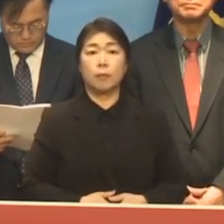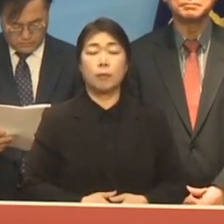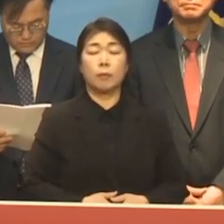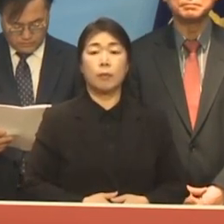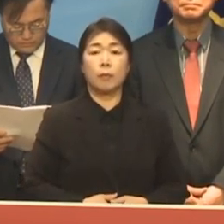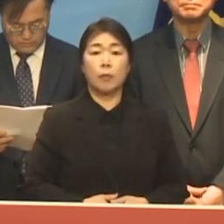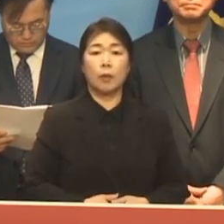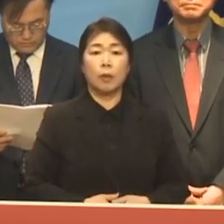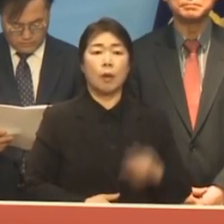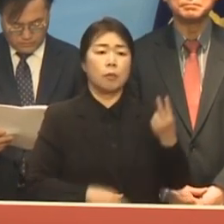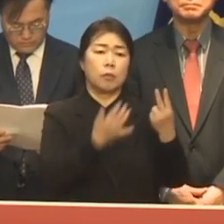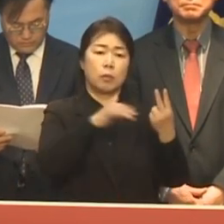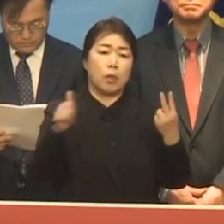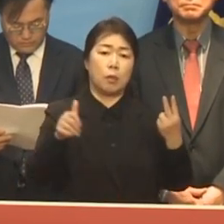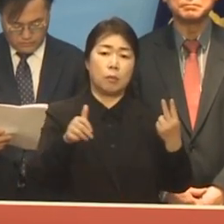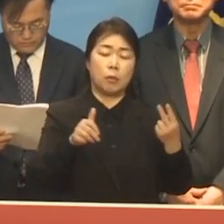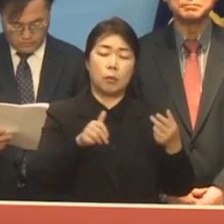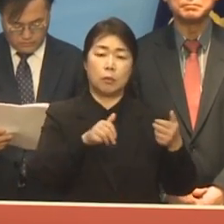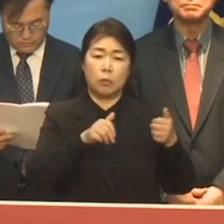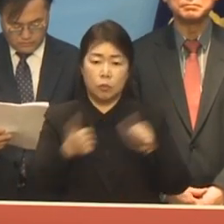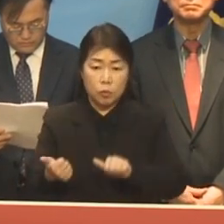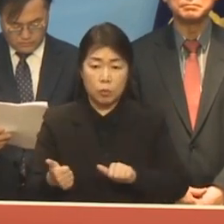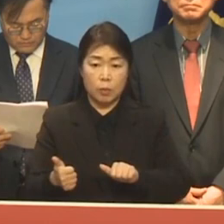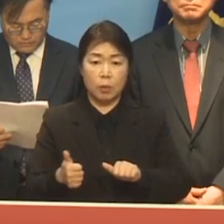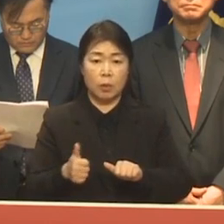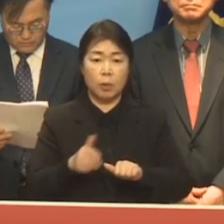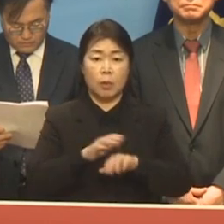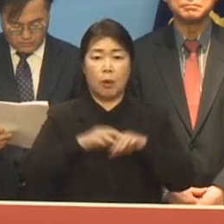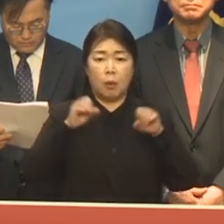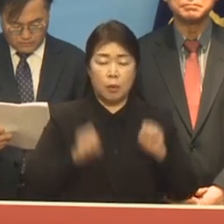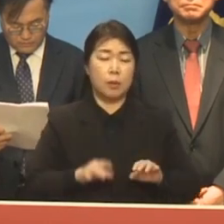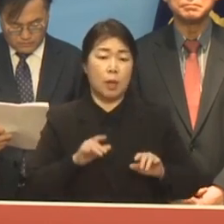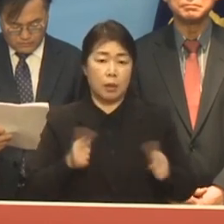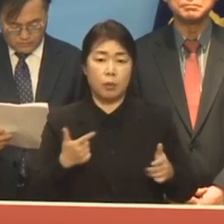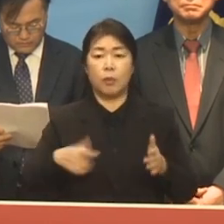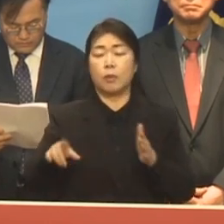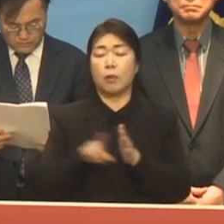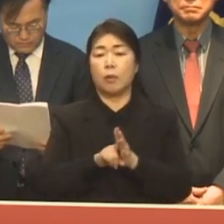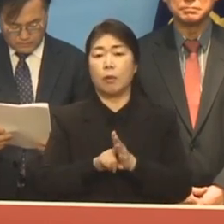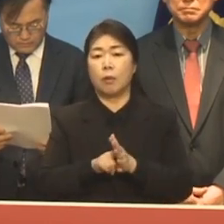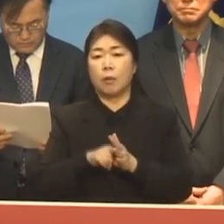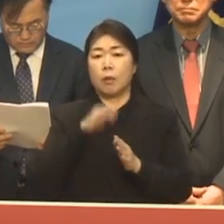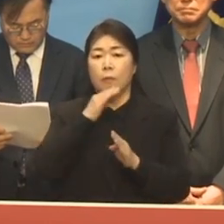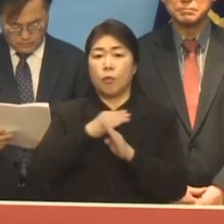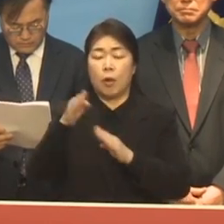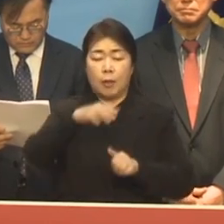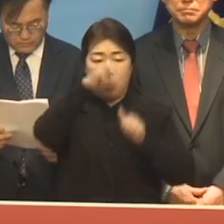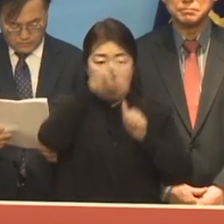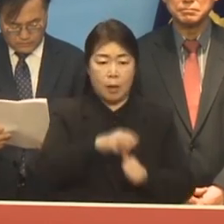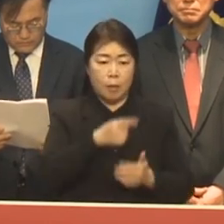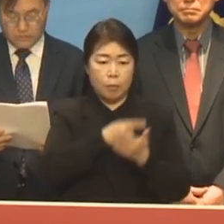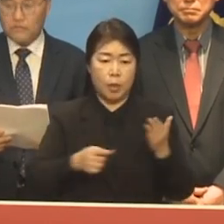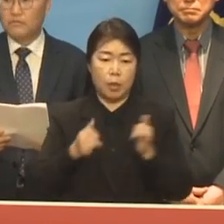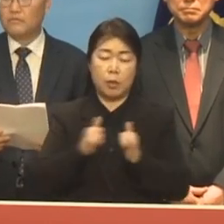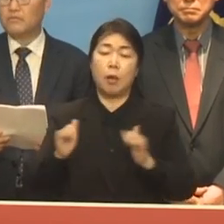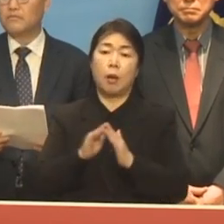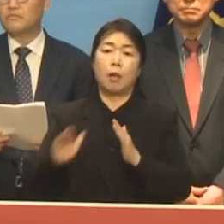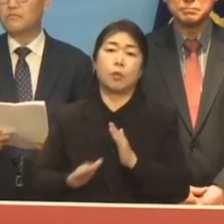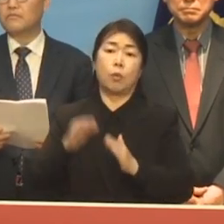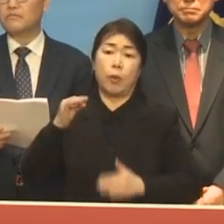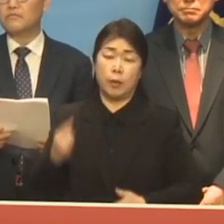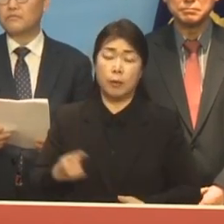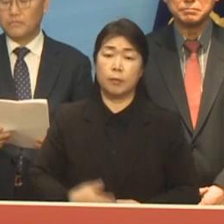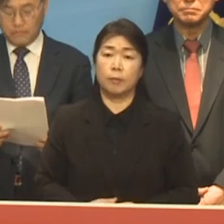그들의 죽음을 헛되이 하지 않기 위하여 북한 강군 피해자 가족회는 북한